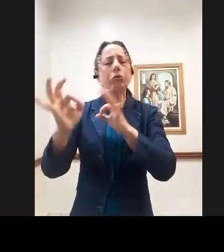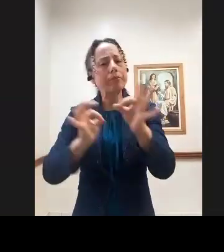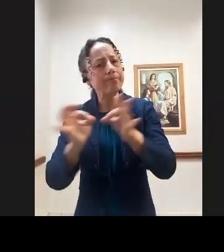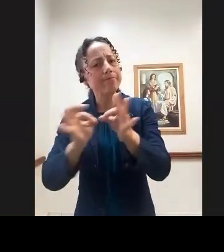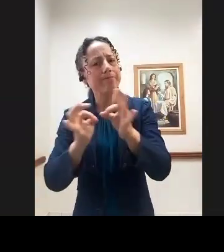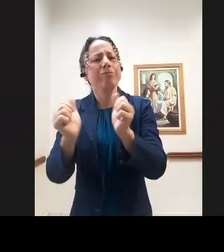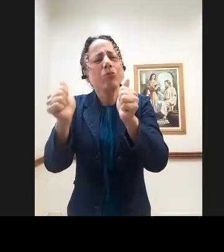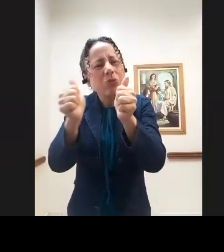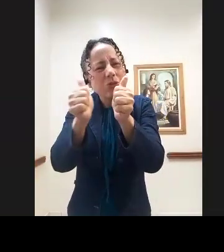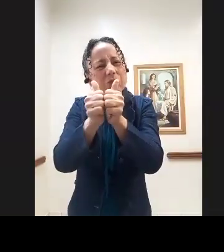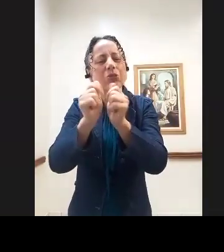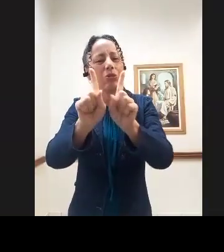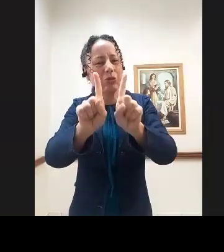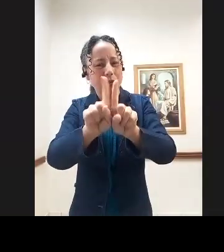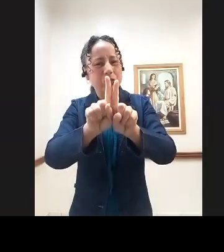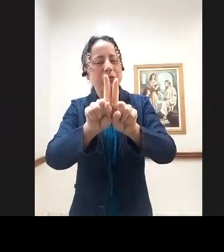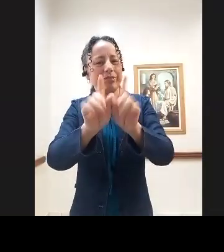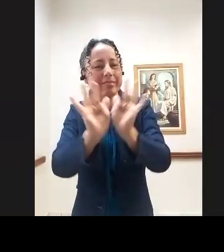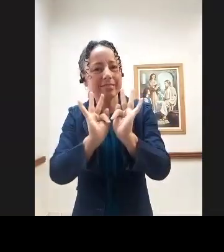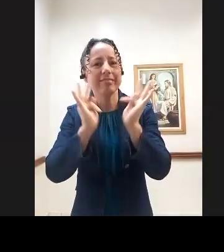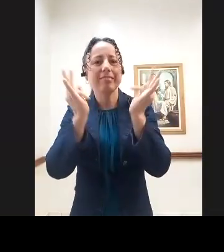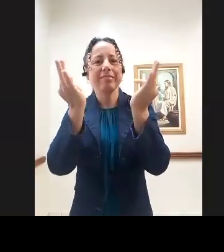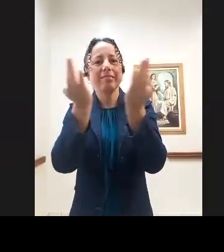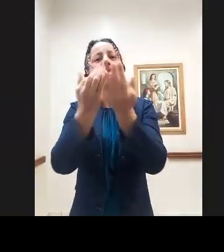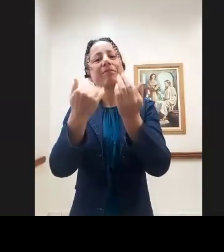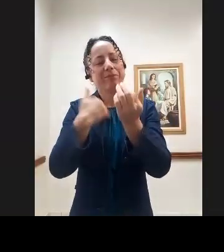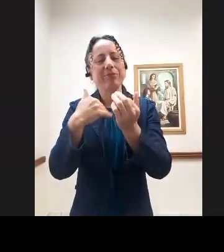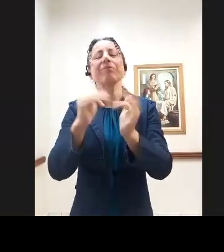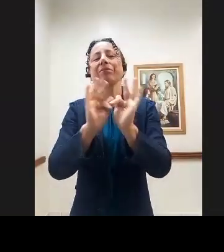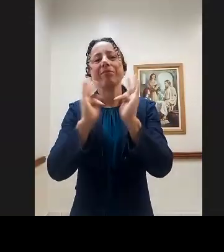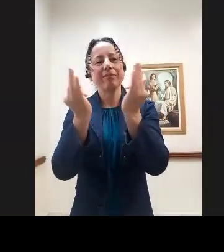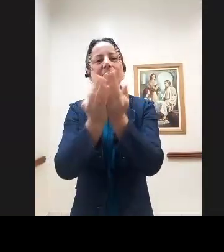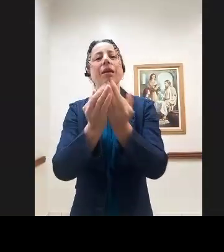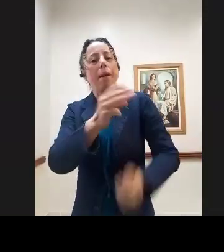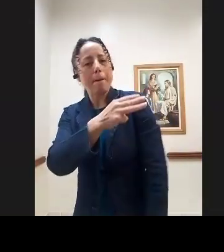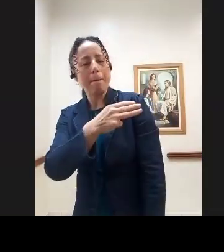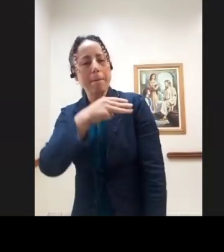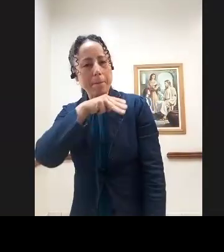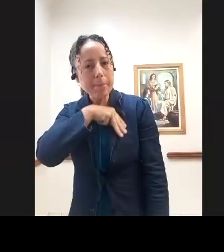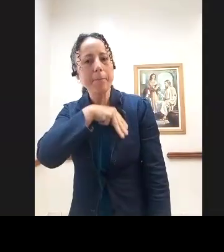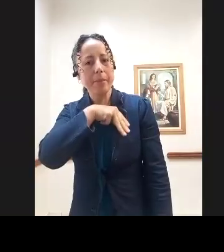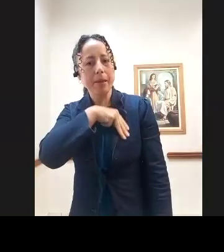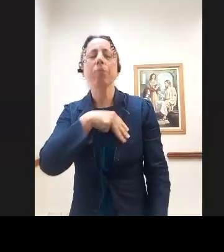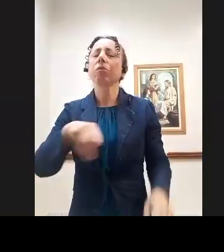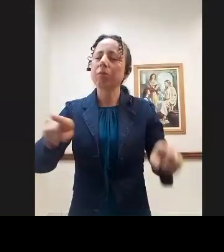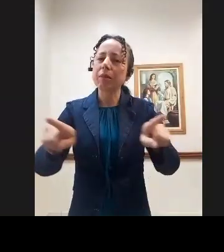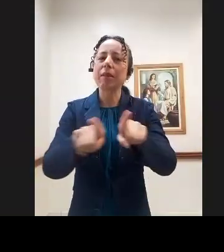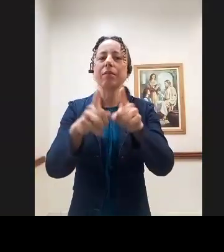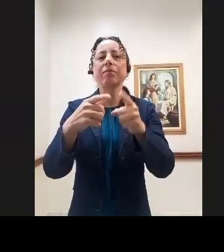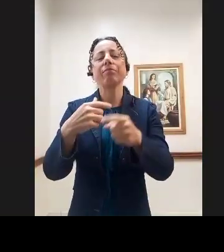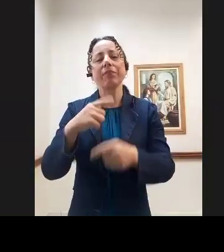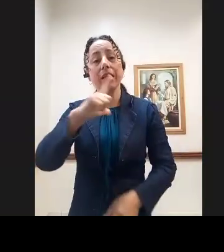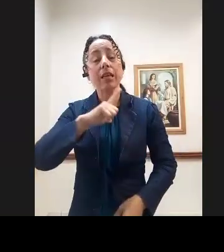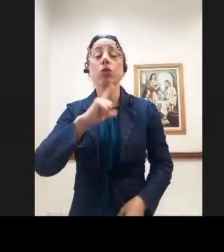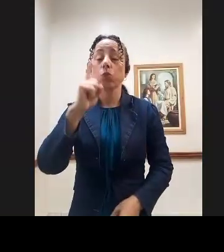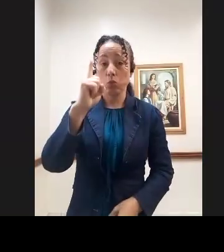como eu sou grato pela minha família fazer parte dessa igreja. O meu filho está em missão e não vejo o momento em que ele retornará em janeiro agora